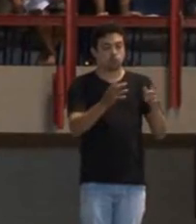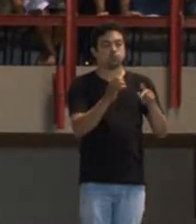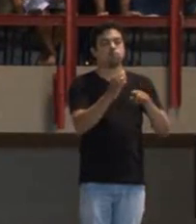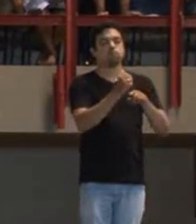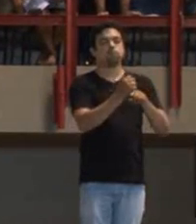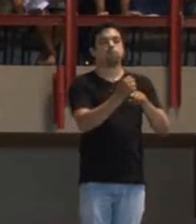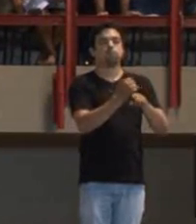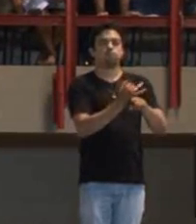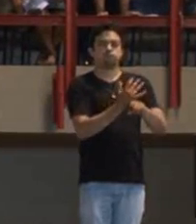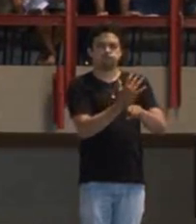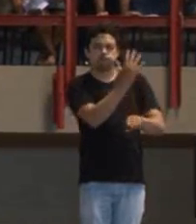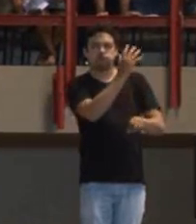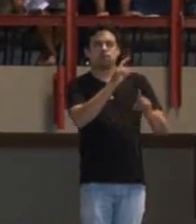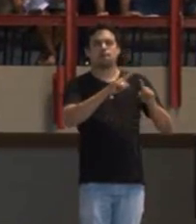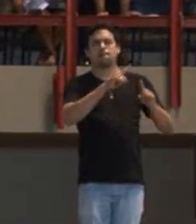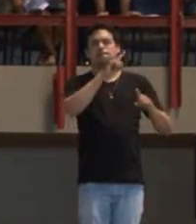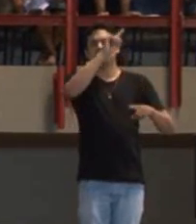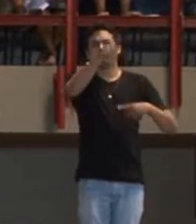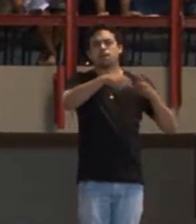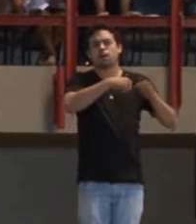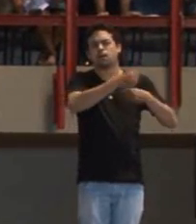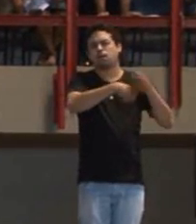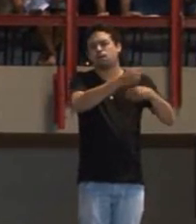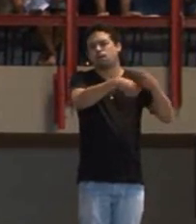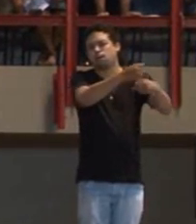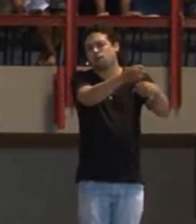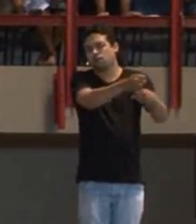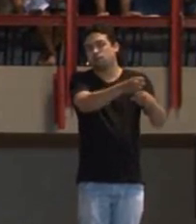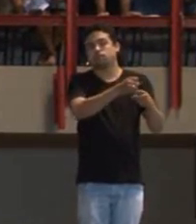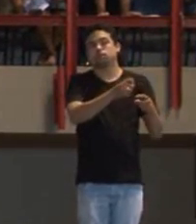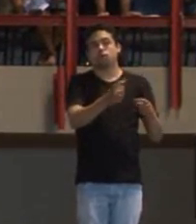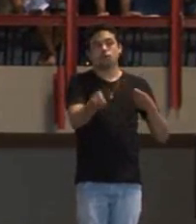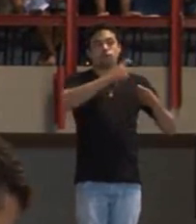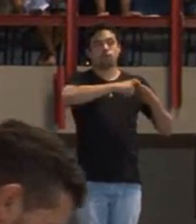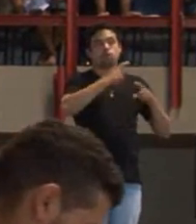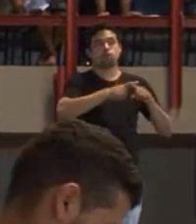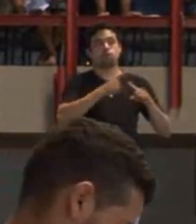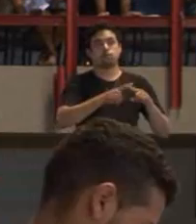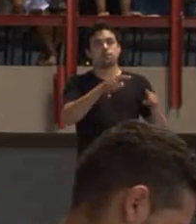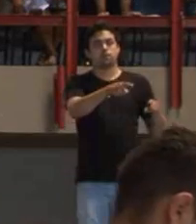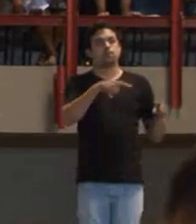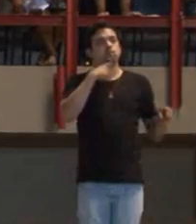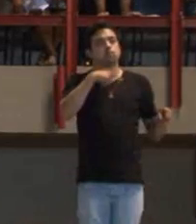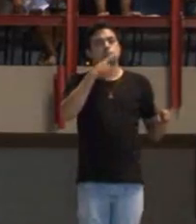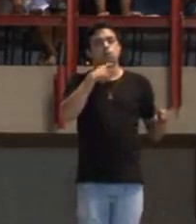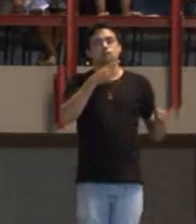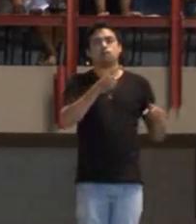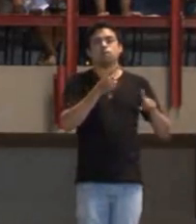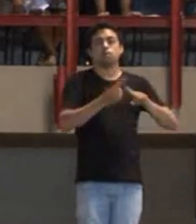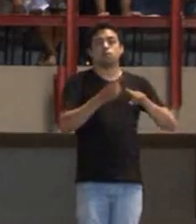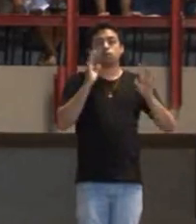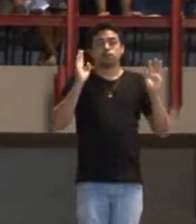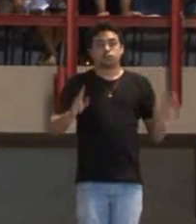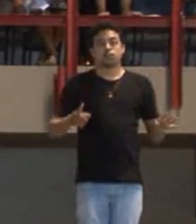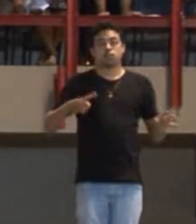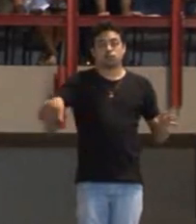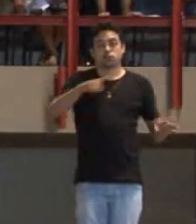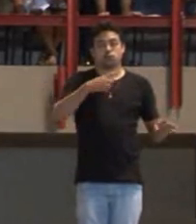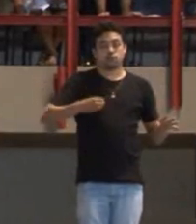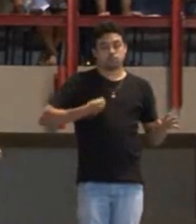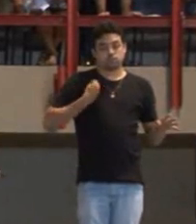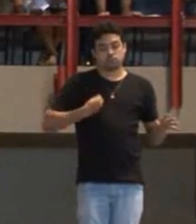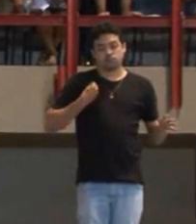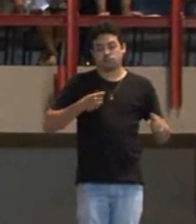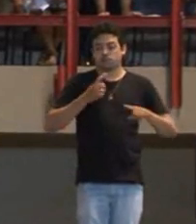de novo daqui a milhares de anos. Gente, milhares de anos é não renovável, gente. Na nossa escala de tempo,